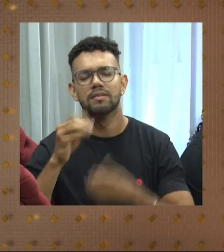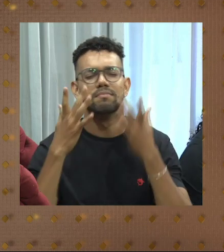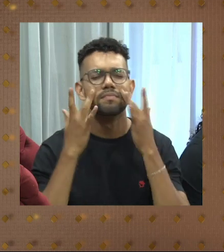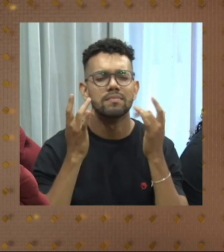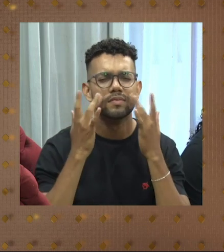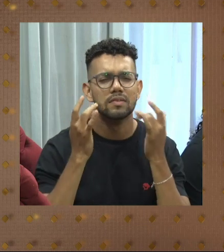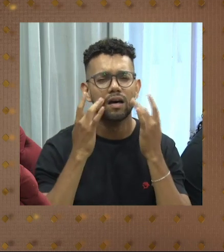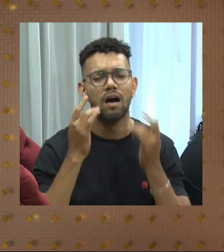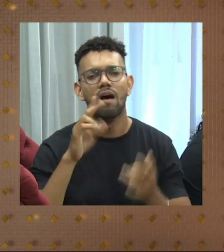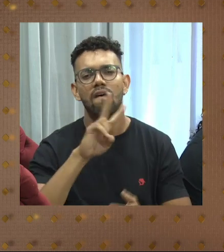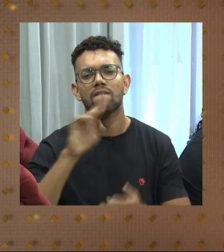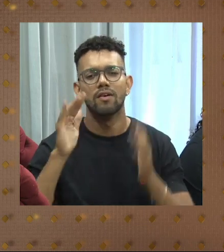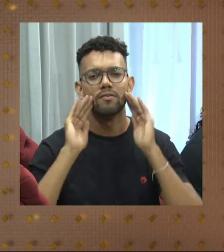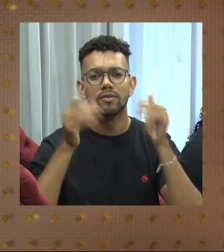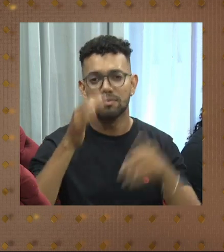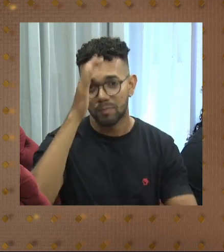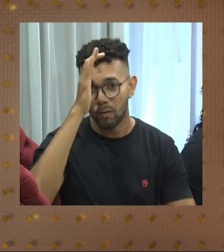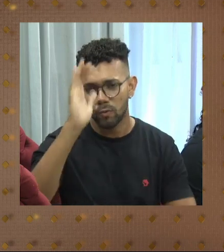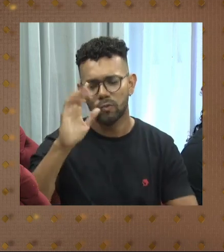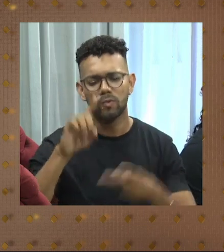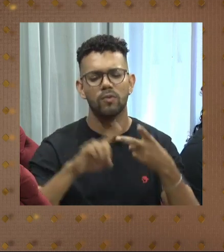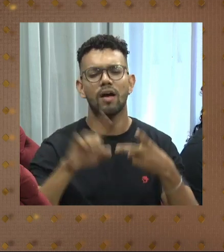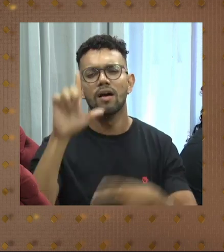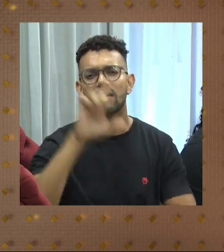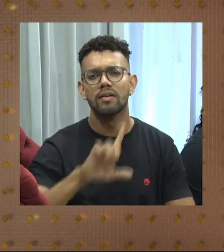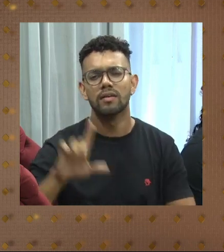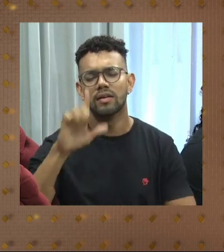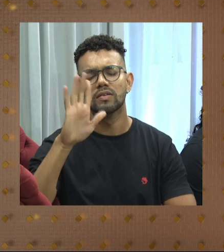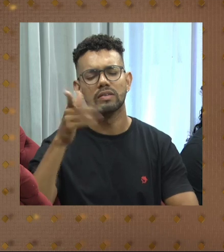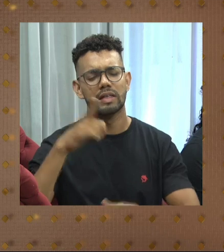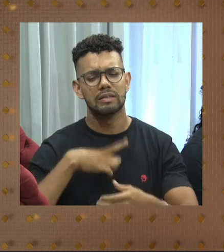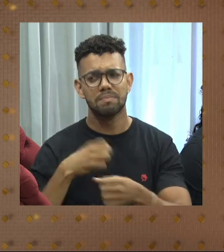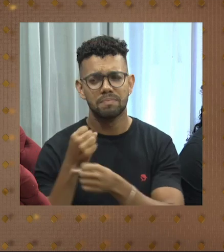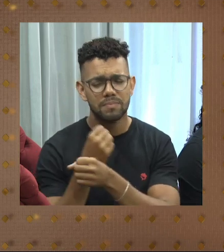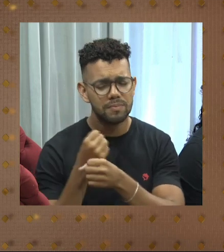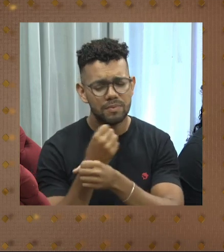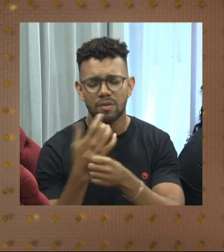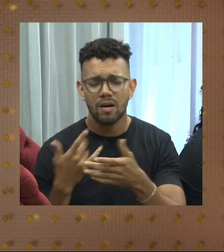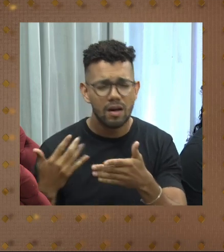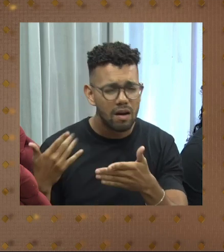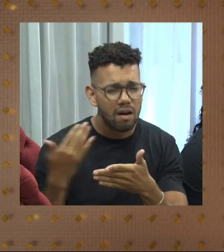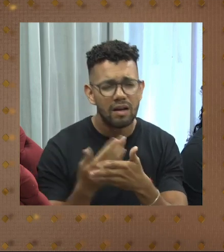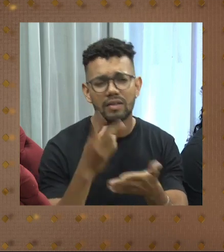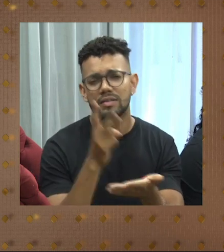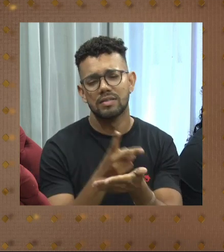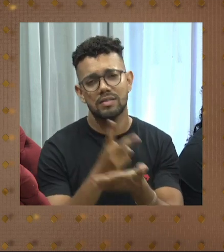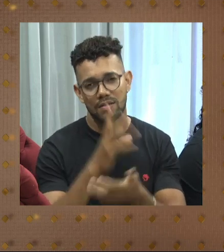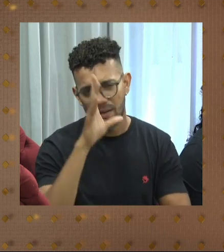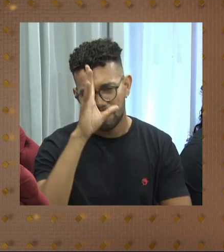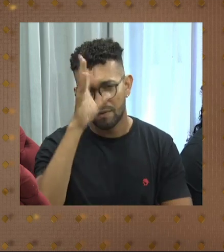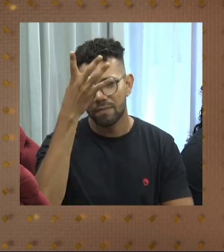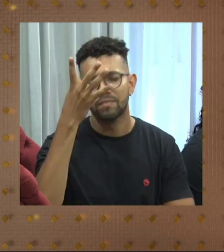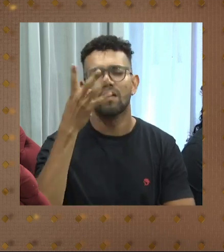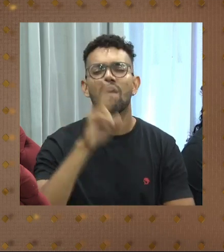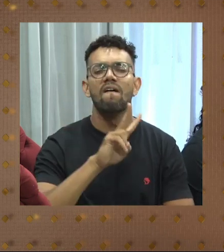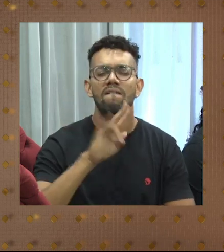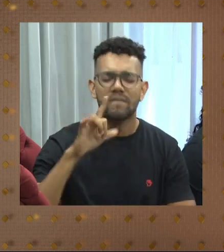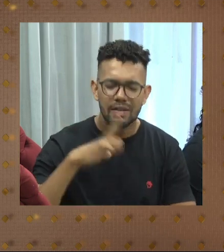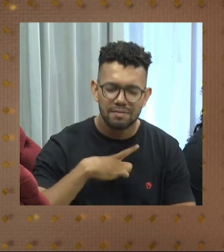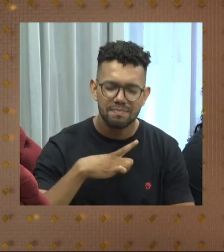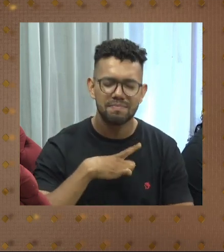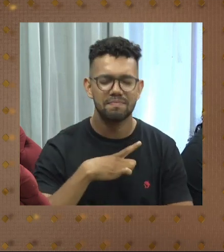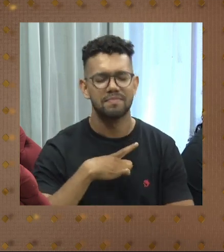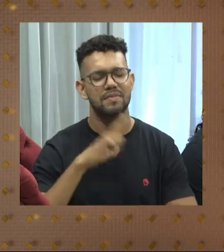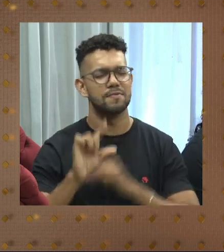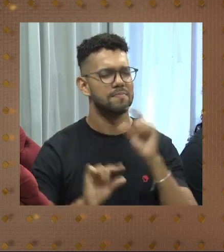A literatura, o programa Mariana, nesses 29 anos, faz isso e jamais vai deixar de fazer. Enquanto eu tiver fogo, enquanto